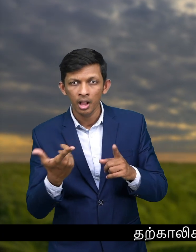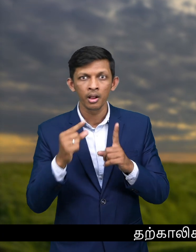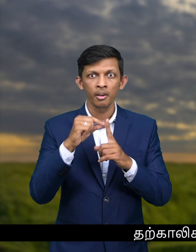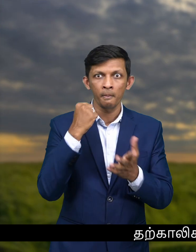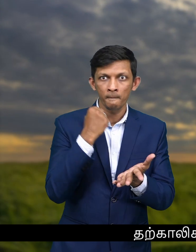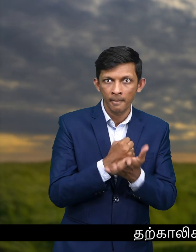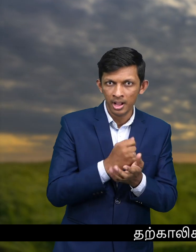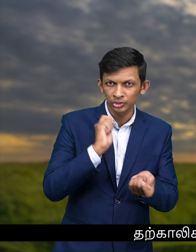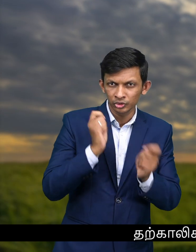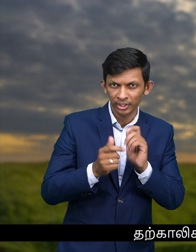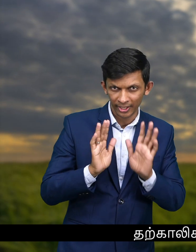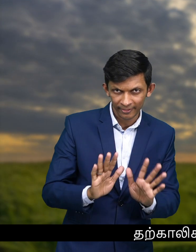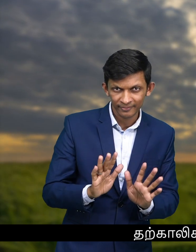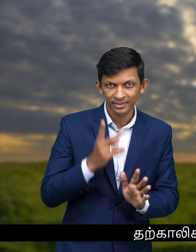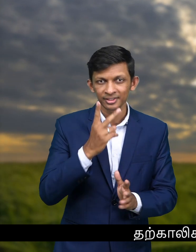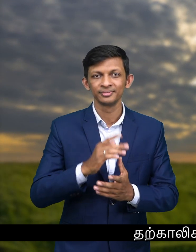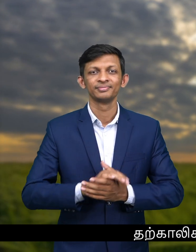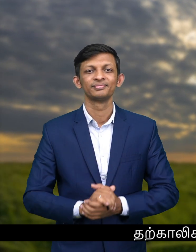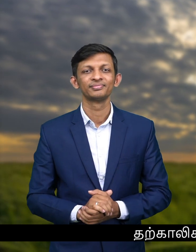தற்காலிக மற்றும் நிரந்தர மாற்றம்,